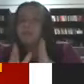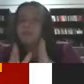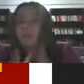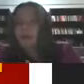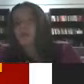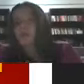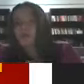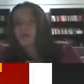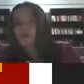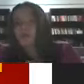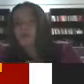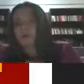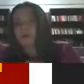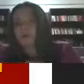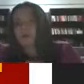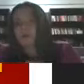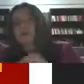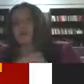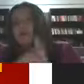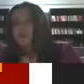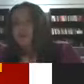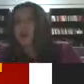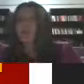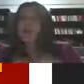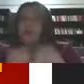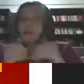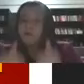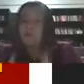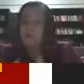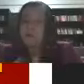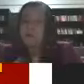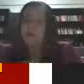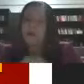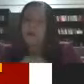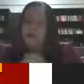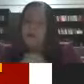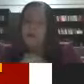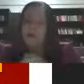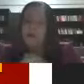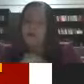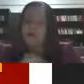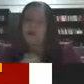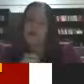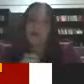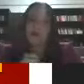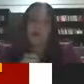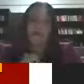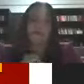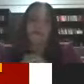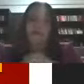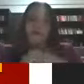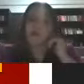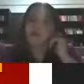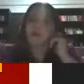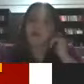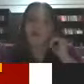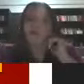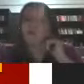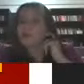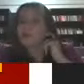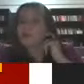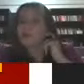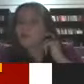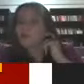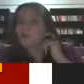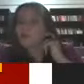PEC, né, de 2016, do teto de gasto, que ela aprofunda ainda mais o processo de desfinanciamento, e apontar aí